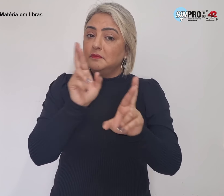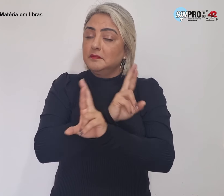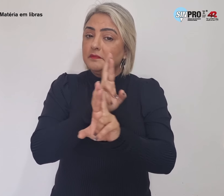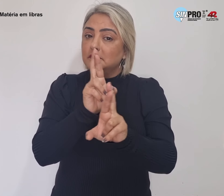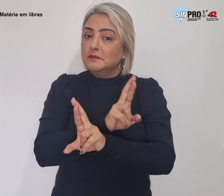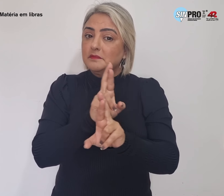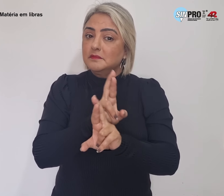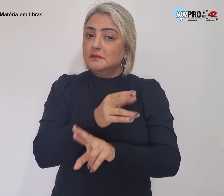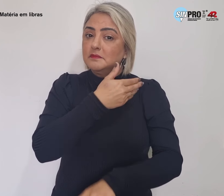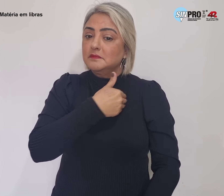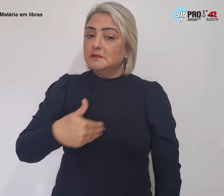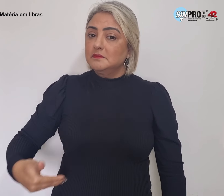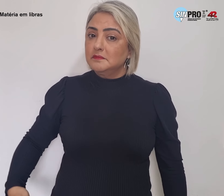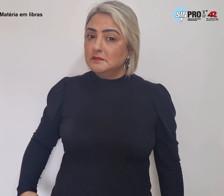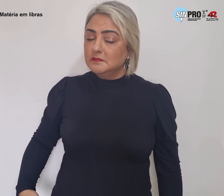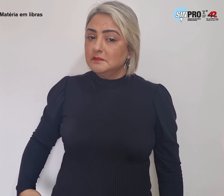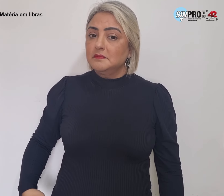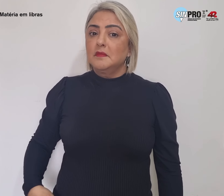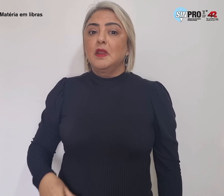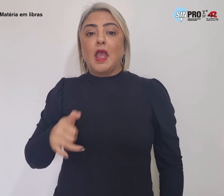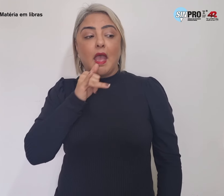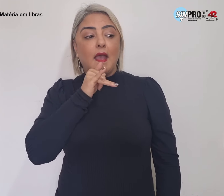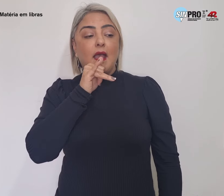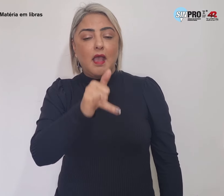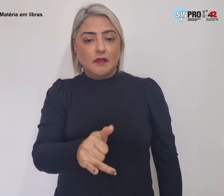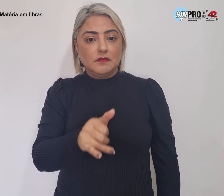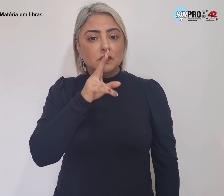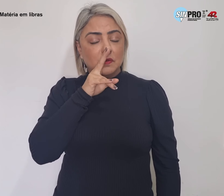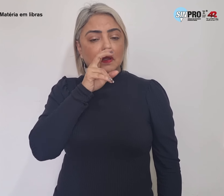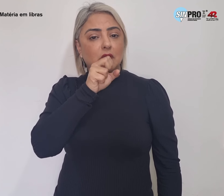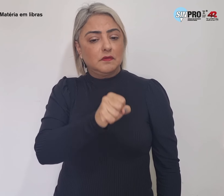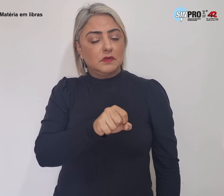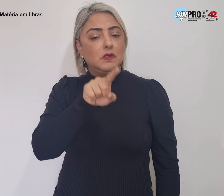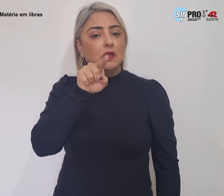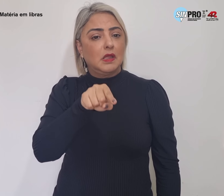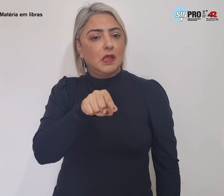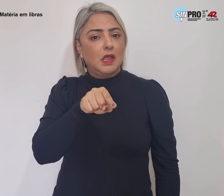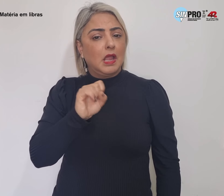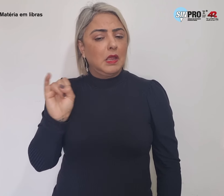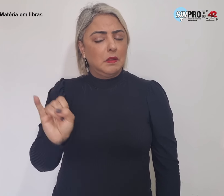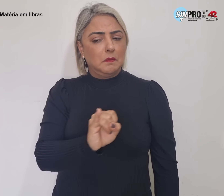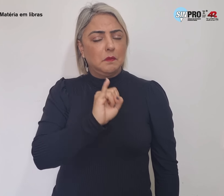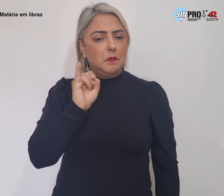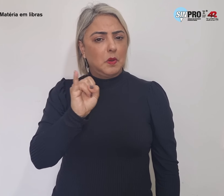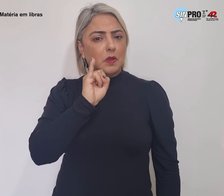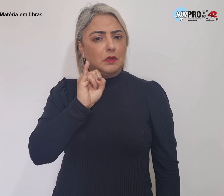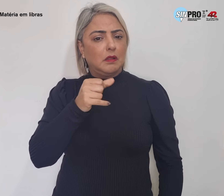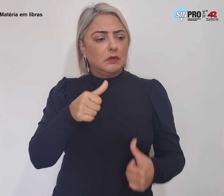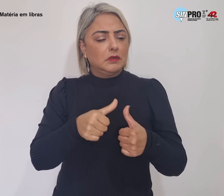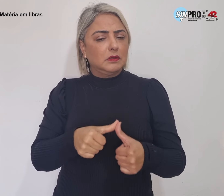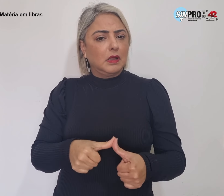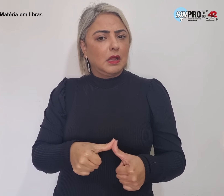governantes. Alertou e reforçou que é importante que fiquemos eternamente